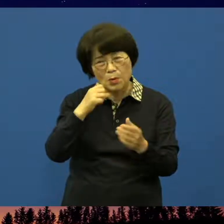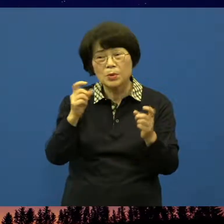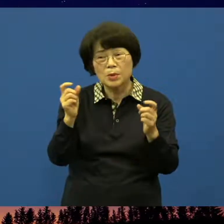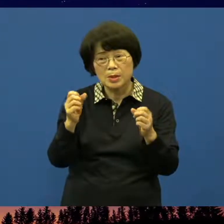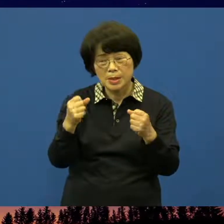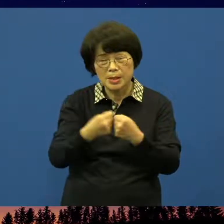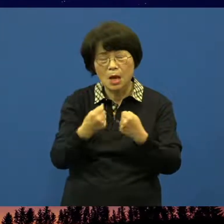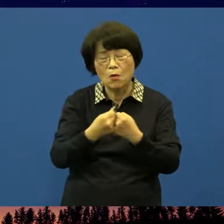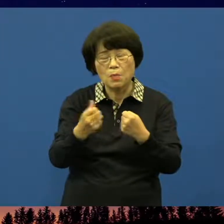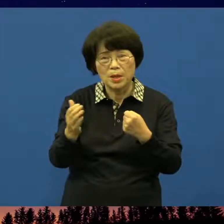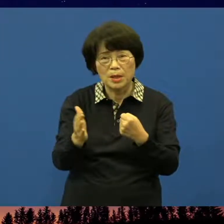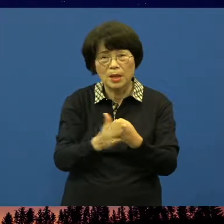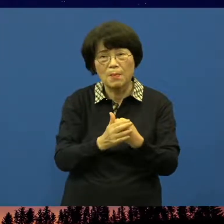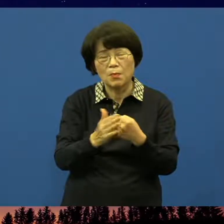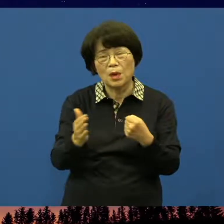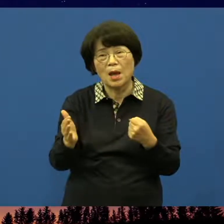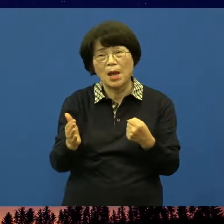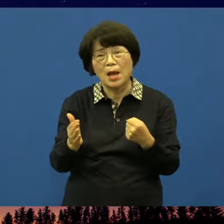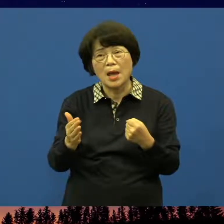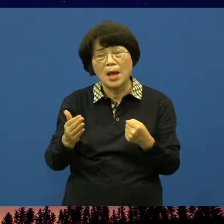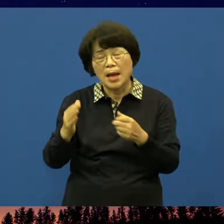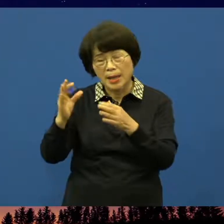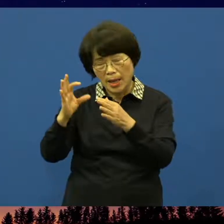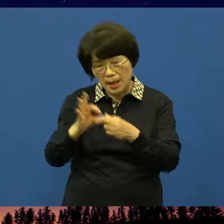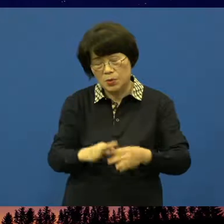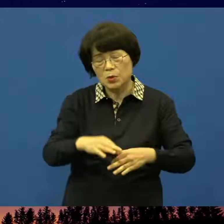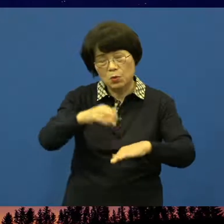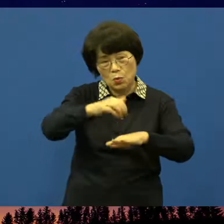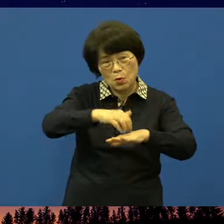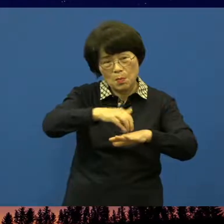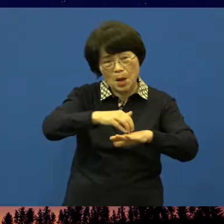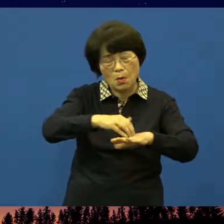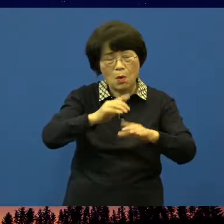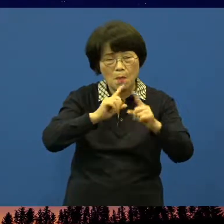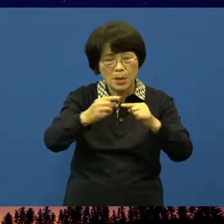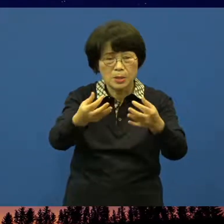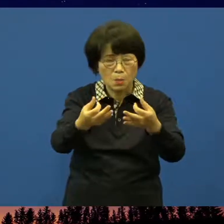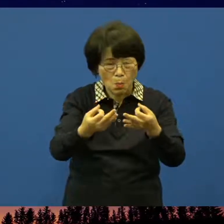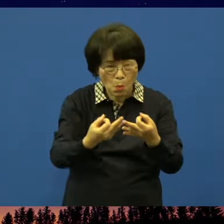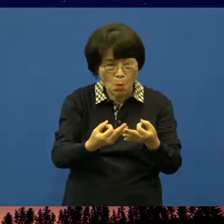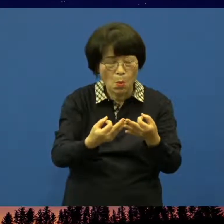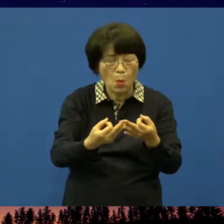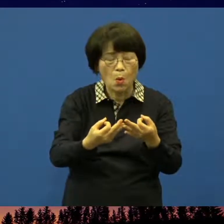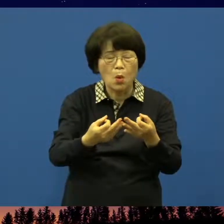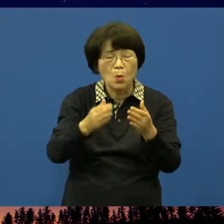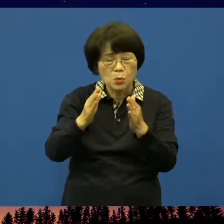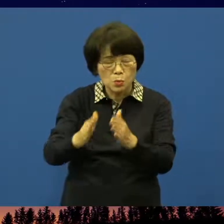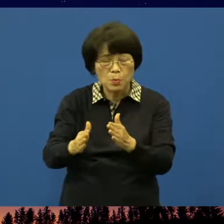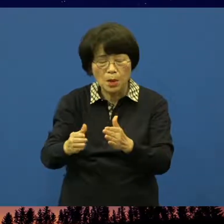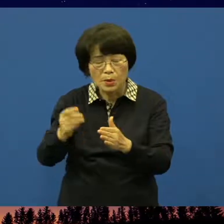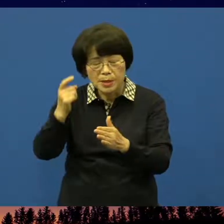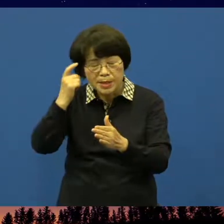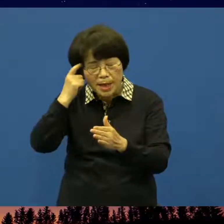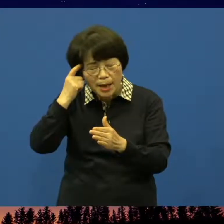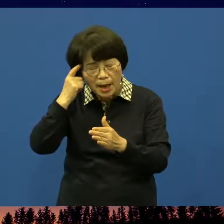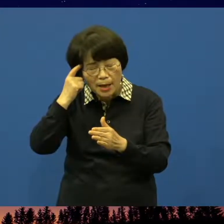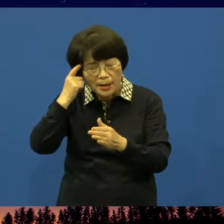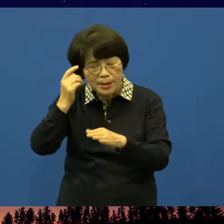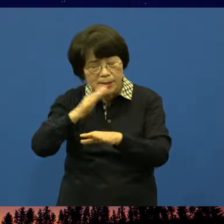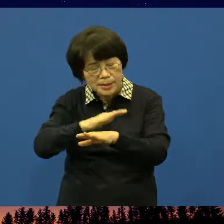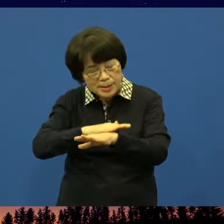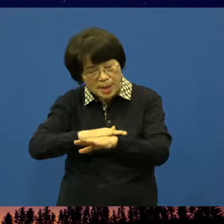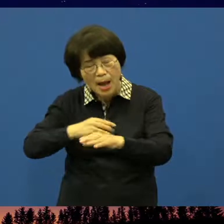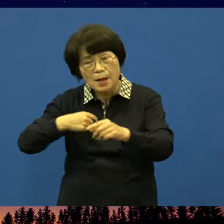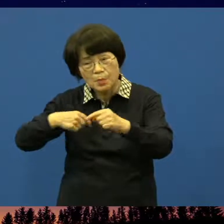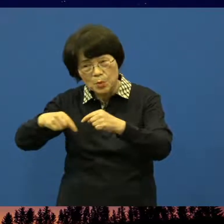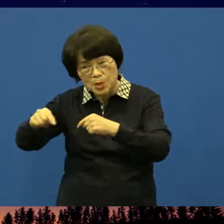때문에 쉬운 싸움이 아니지만 우리가 계속해서 훈련받고 말씀을 듣고 무장하고 우리의 생각에 무장을 해야 돼요. 생각에 무장을